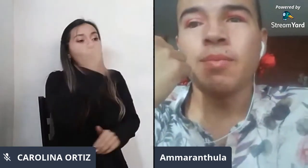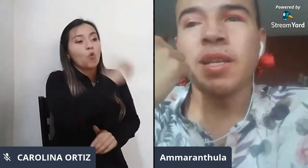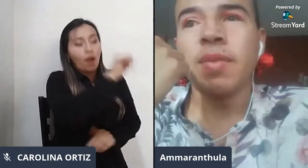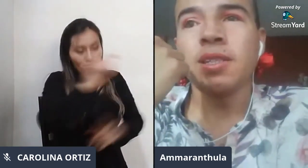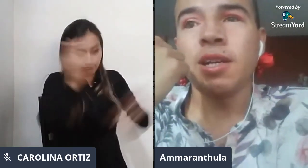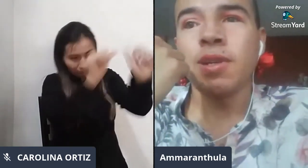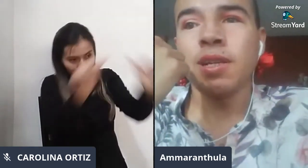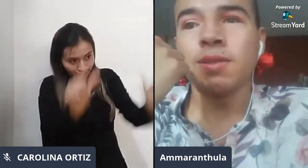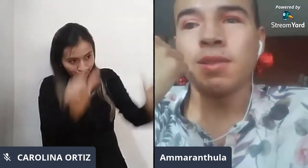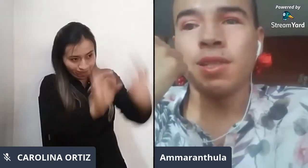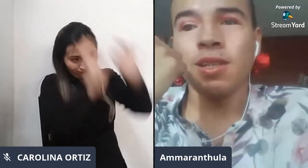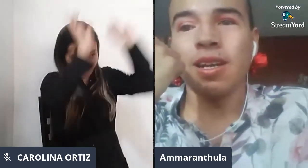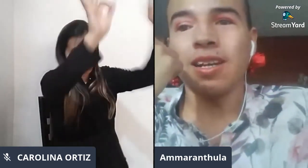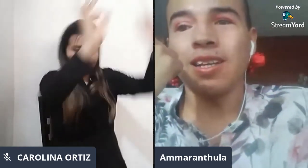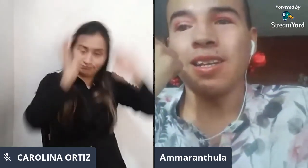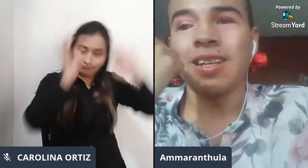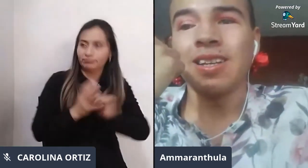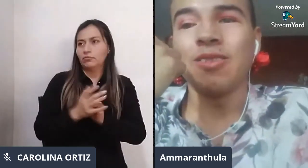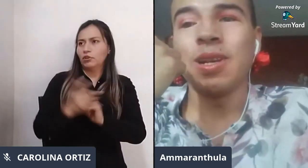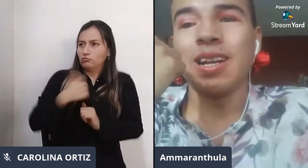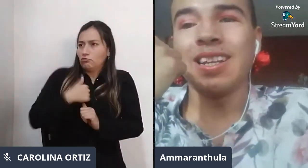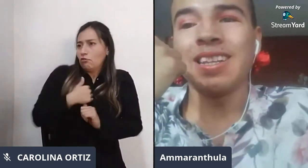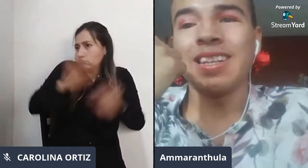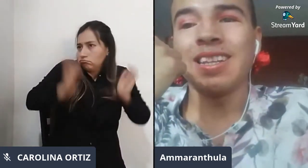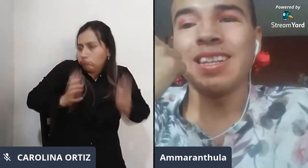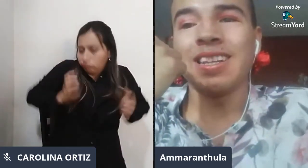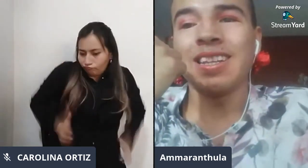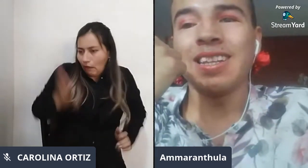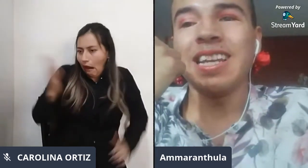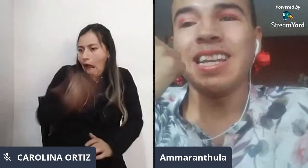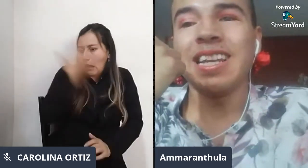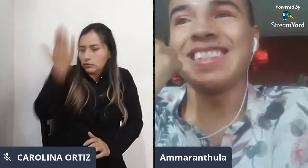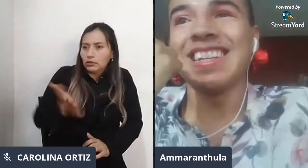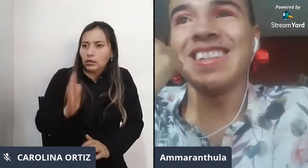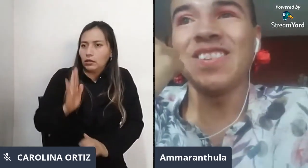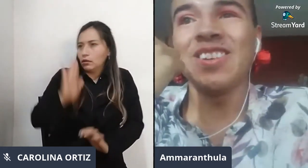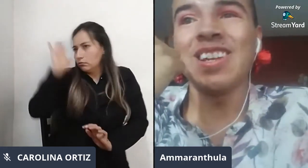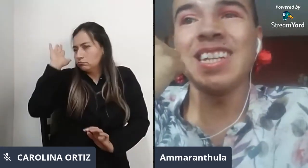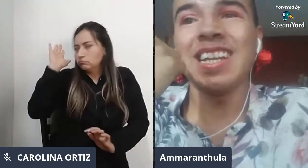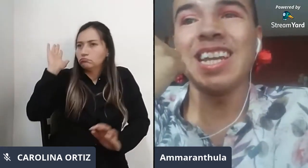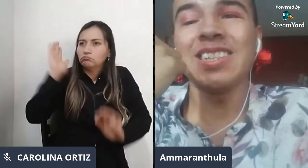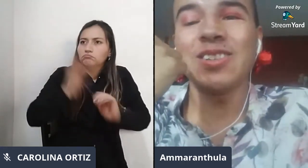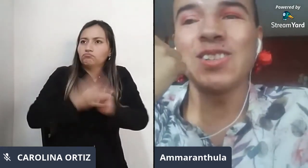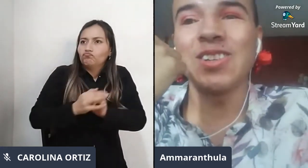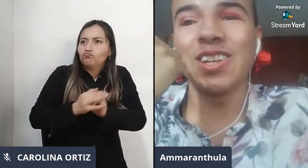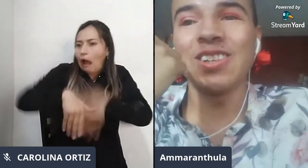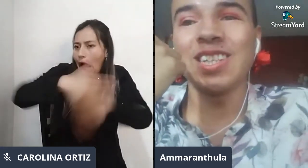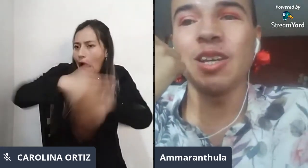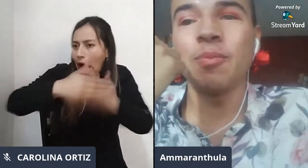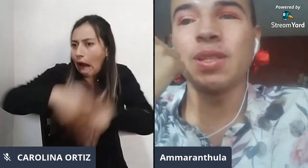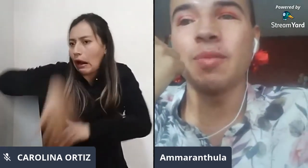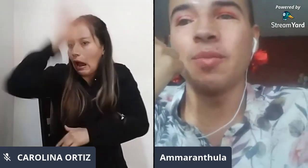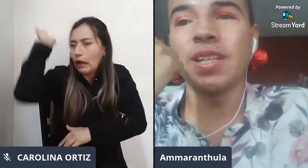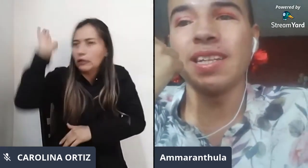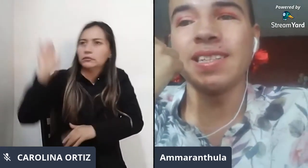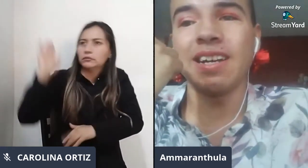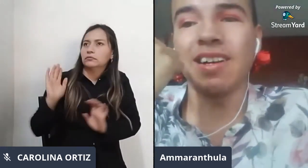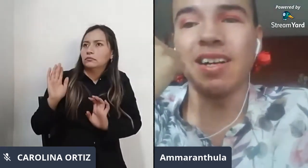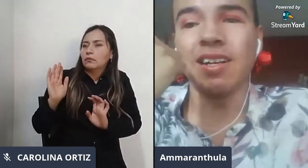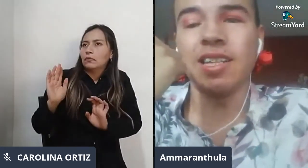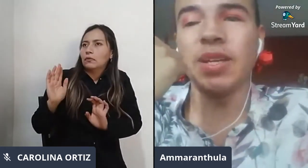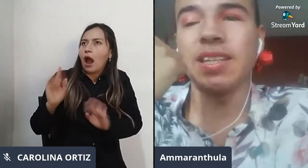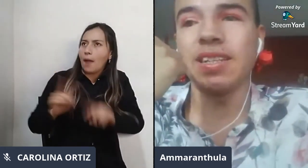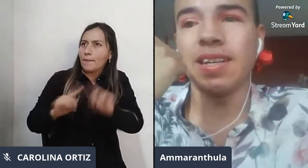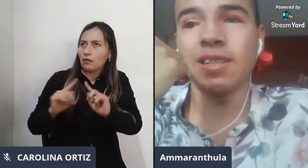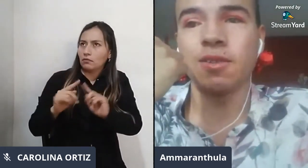pues, no sé, una es más macha, una es, sí, una de la calle, la de la resistencia, en fin, una se lee de otros códigos y pues a mí no me